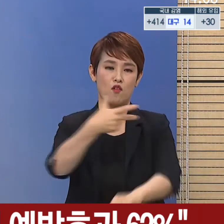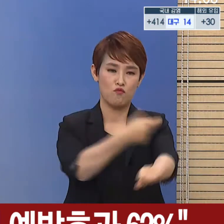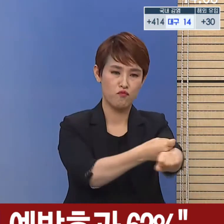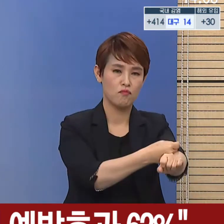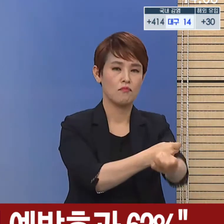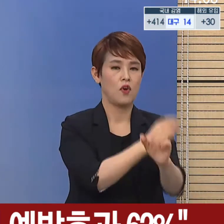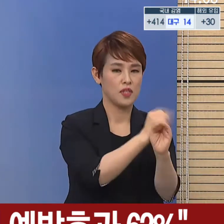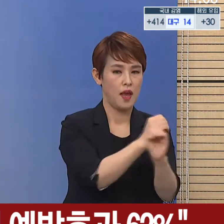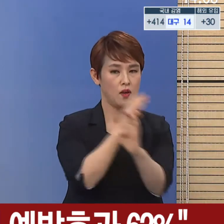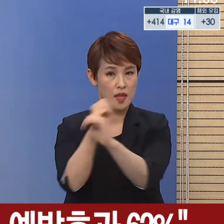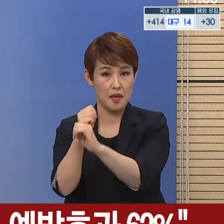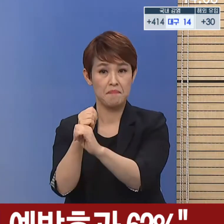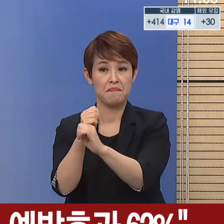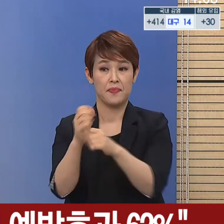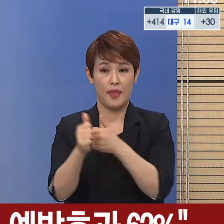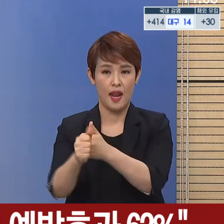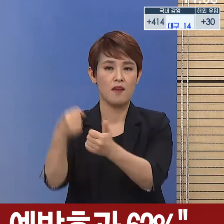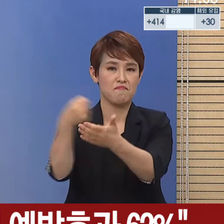허가 결정하였습니다.